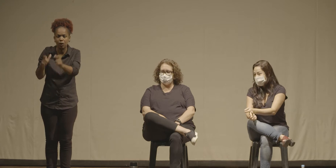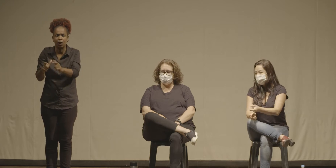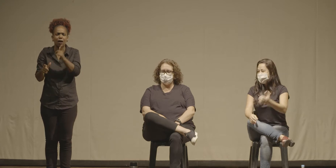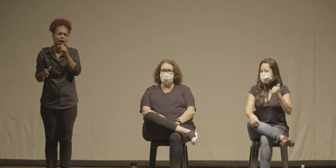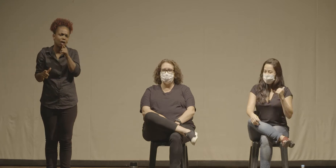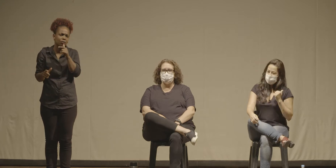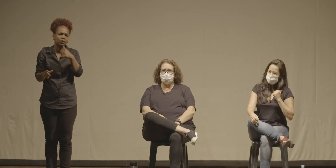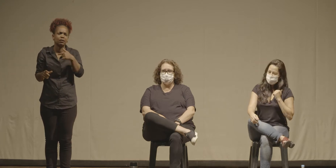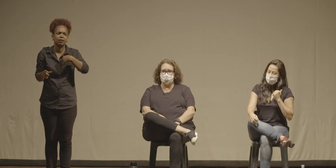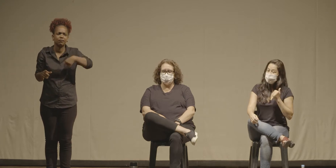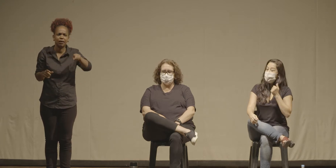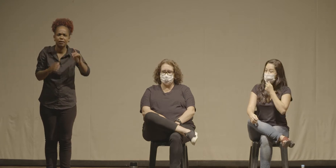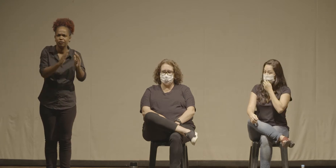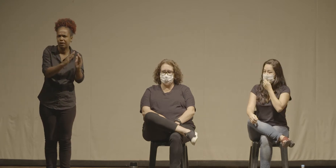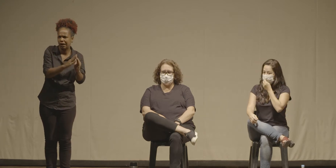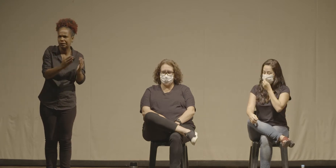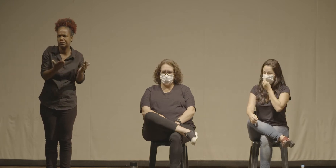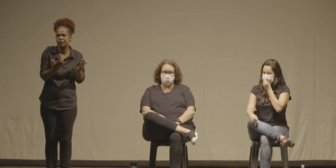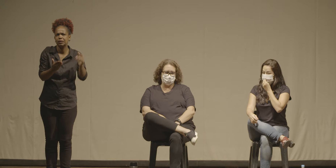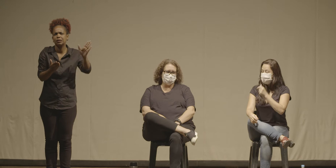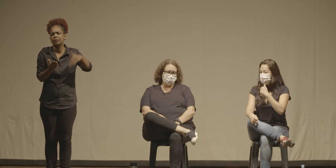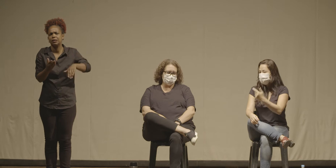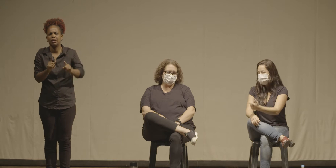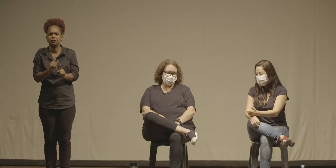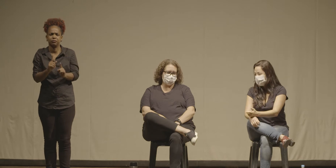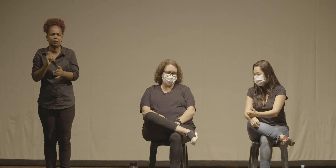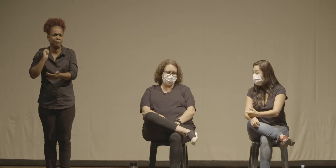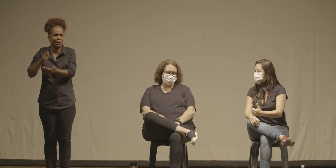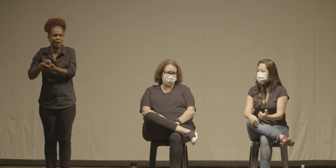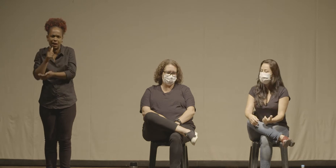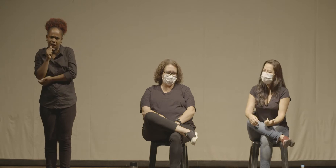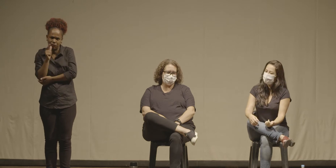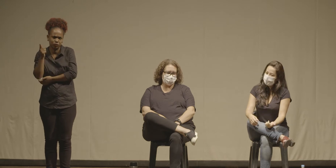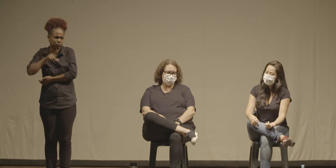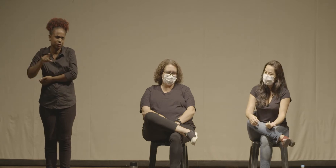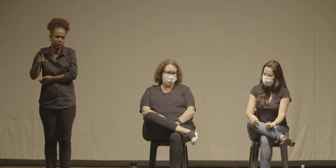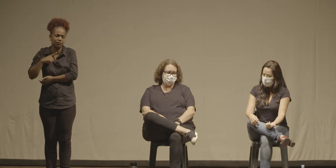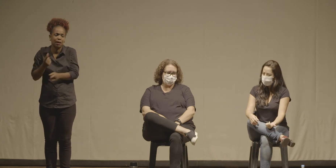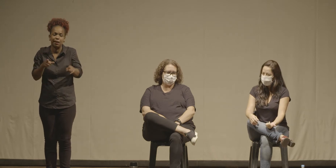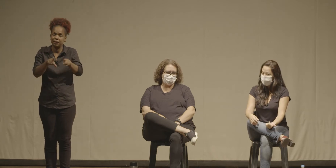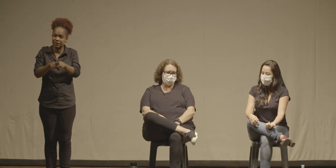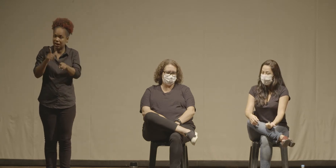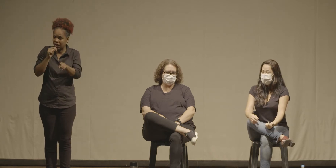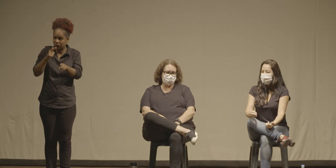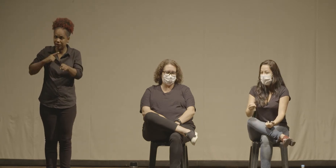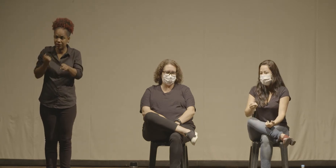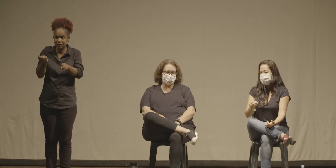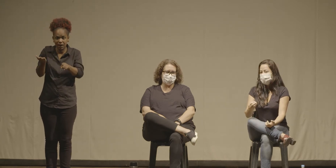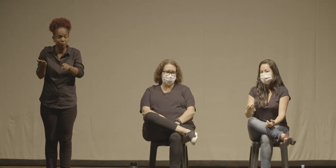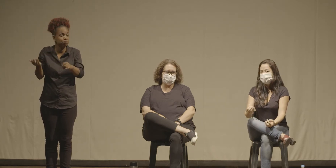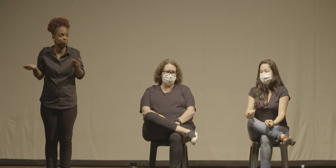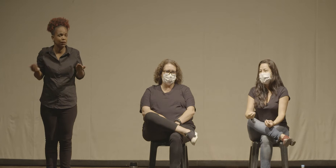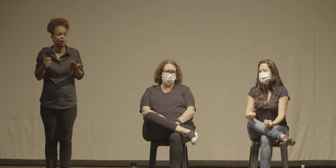ela vai beber, ela vai levar de casa? Se ela não vai levar de casa, você tem dinheiro para água? Você conseguiu uma parceria para água? Então,